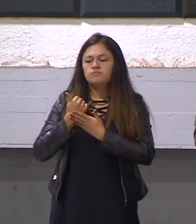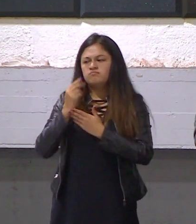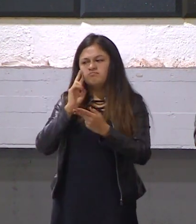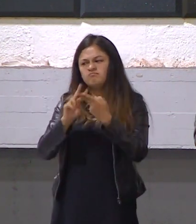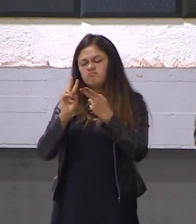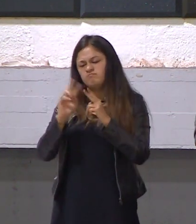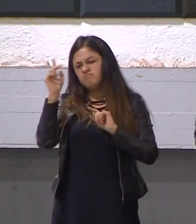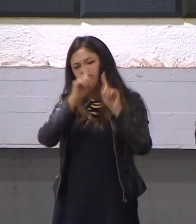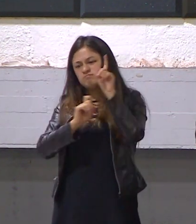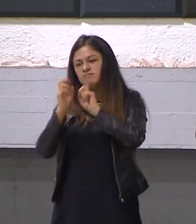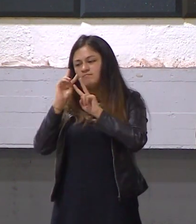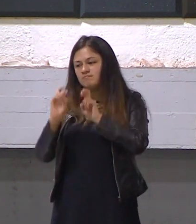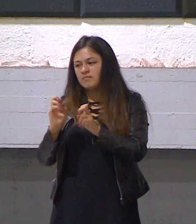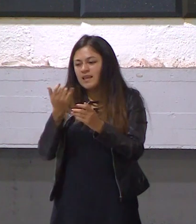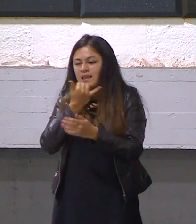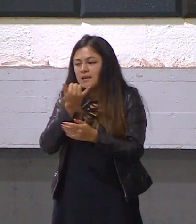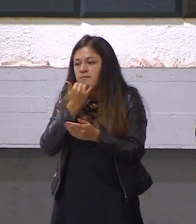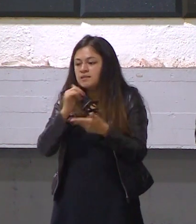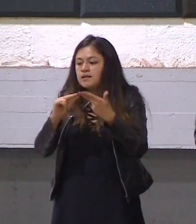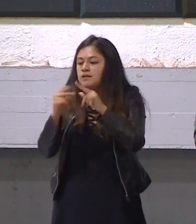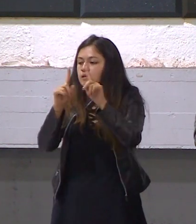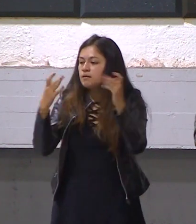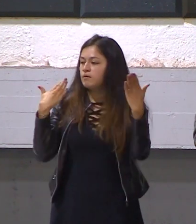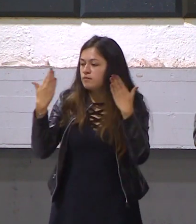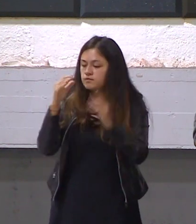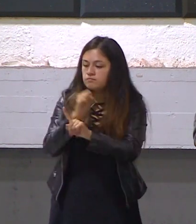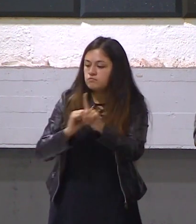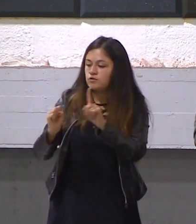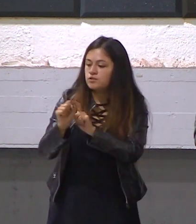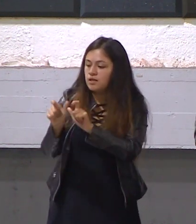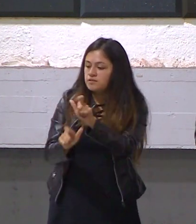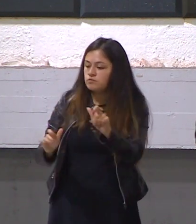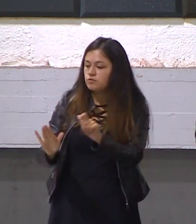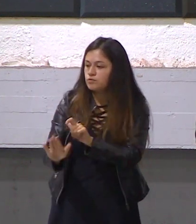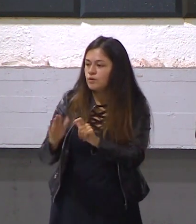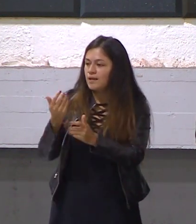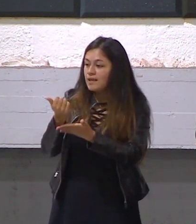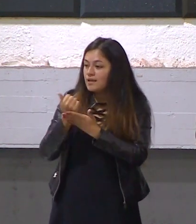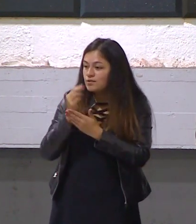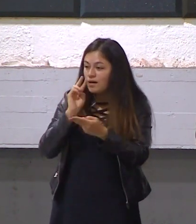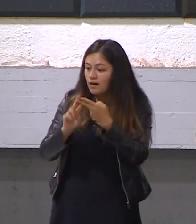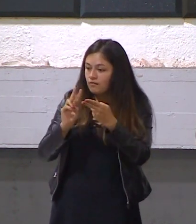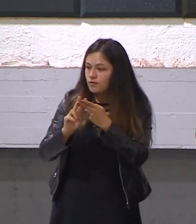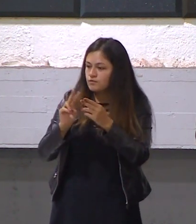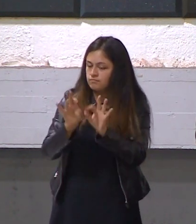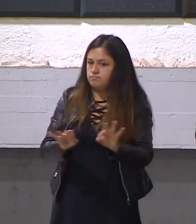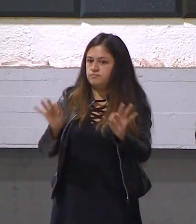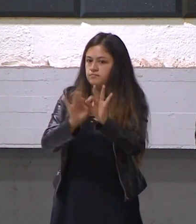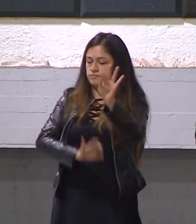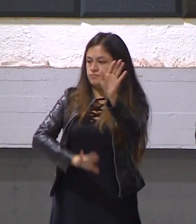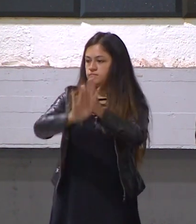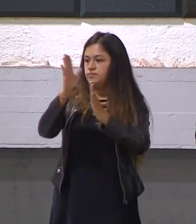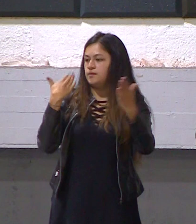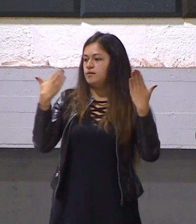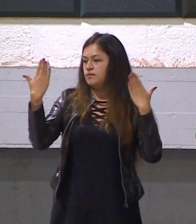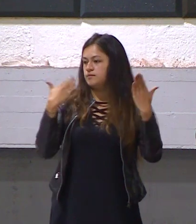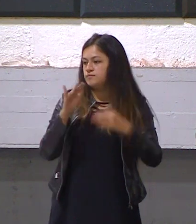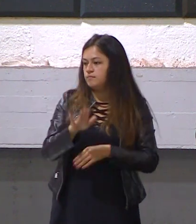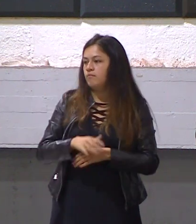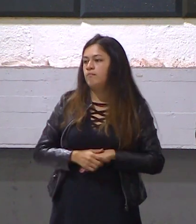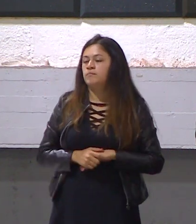profundización de las relaciones sociales y destaca el papel de desempeño por la educación física